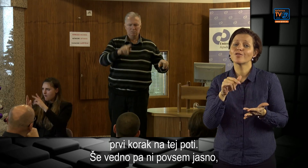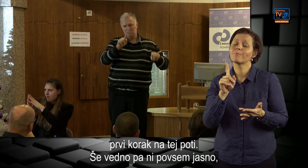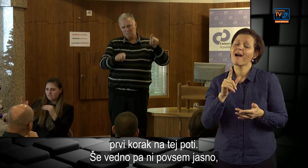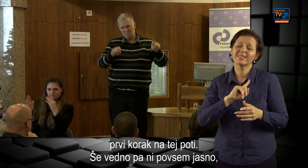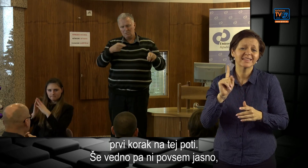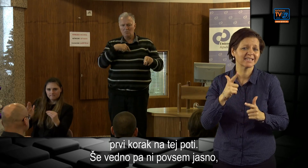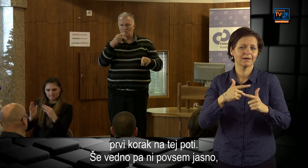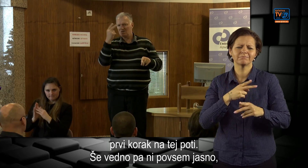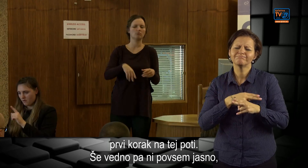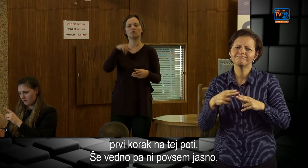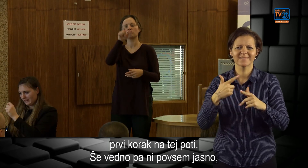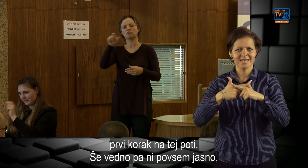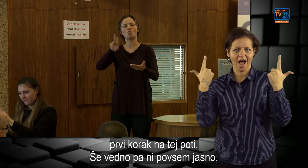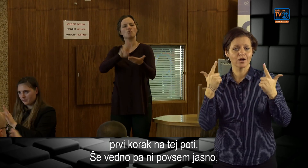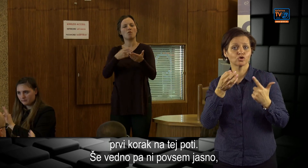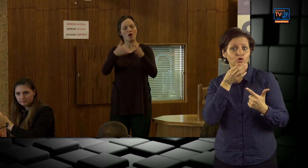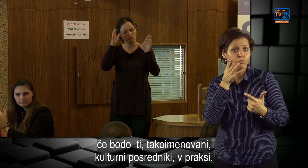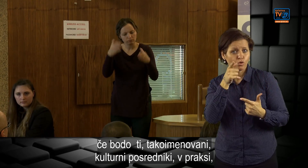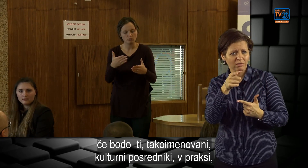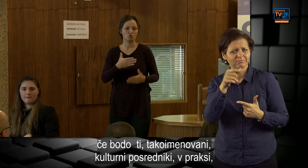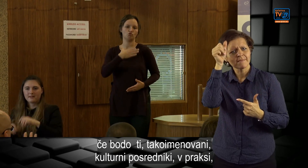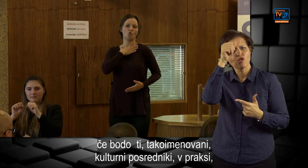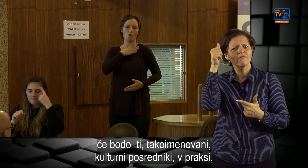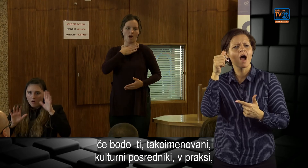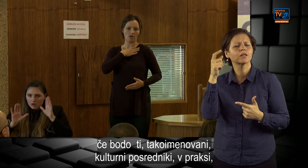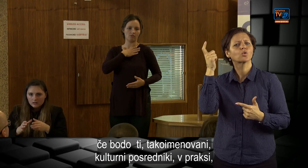Še vedno pa ni povsem jasno, če bodo ti tako